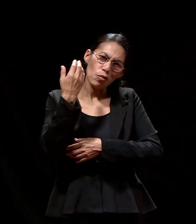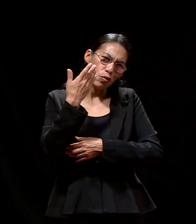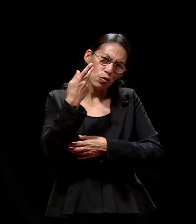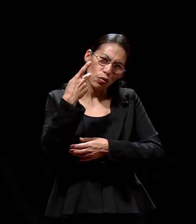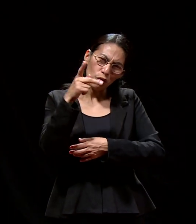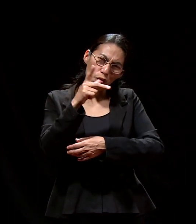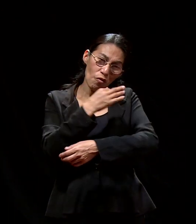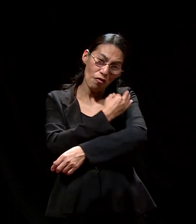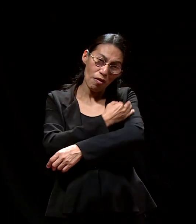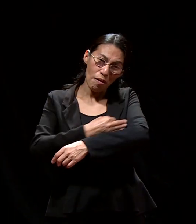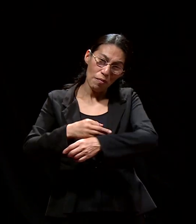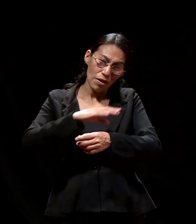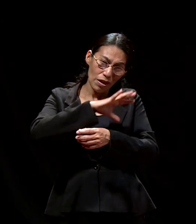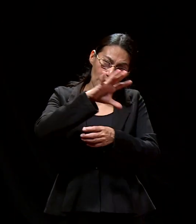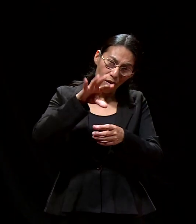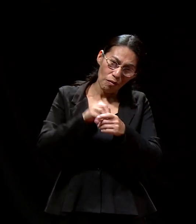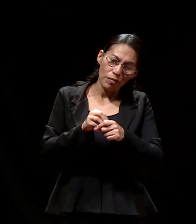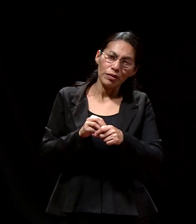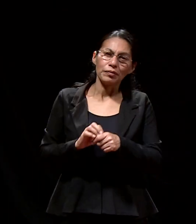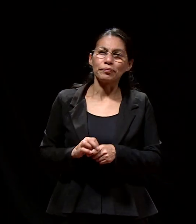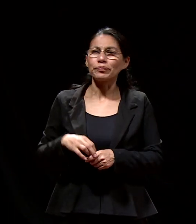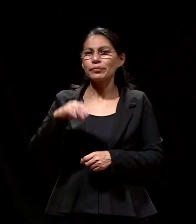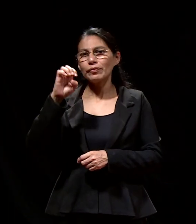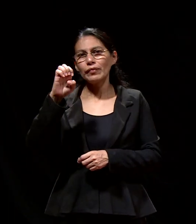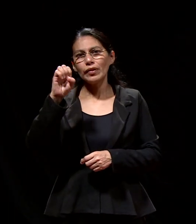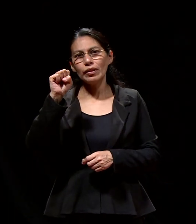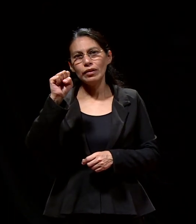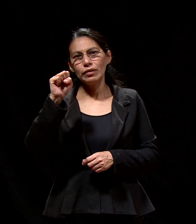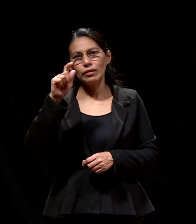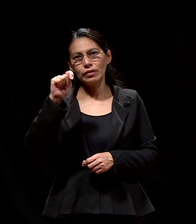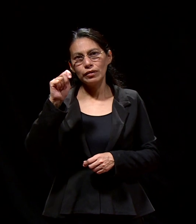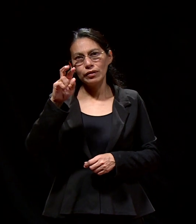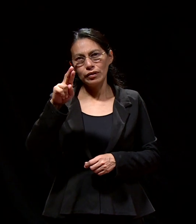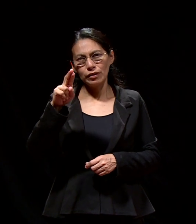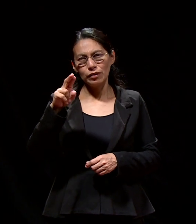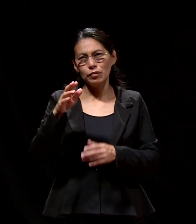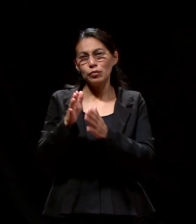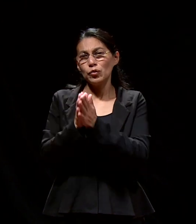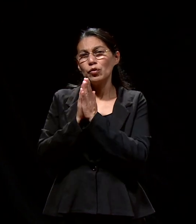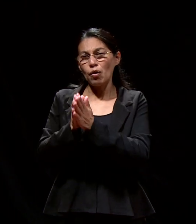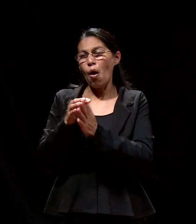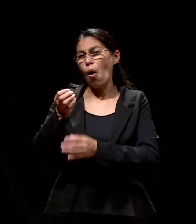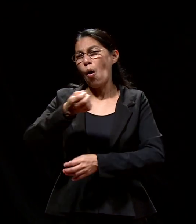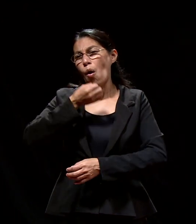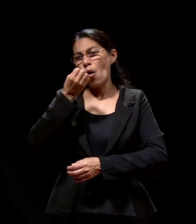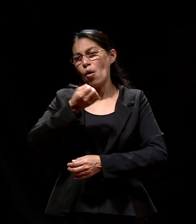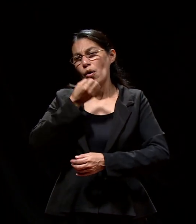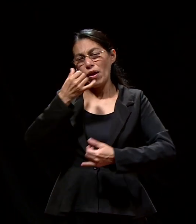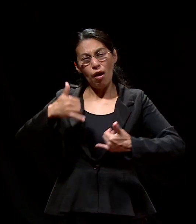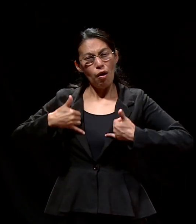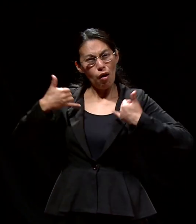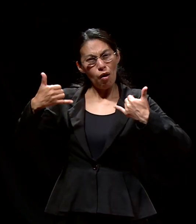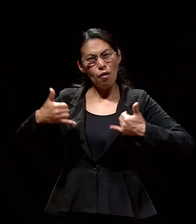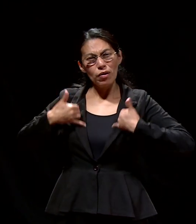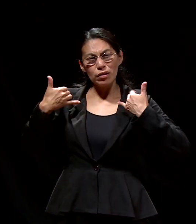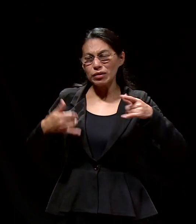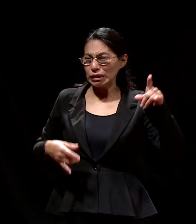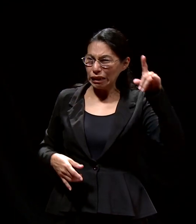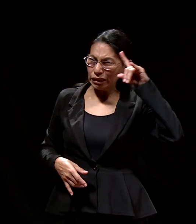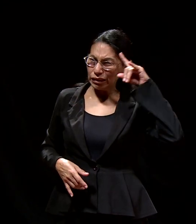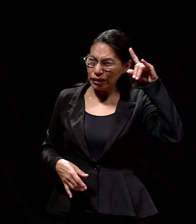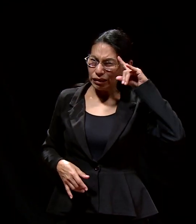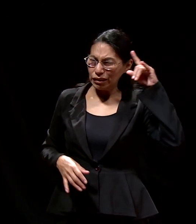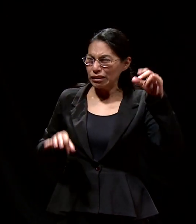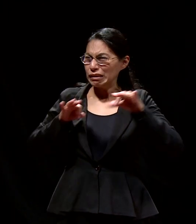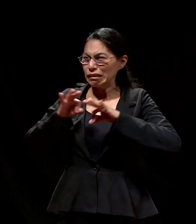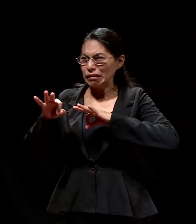familia externo la mente Cholula oren por nuestros jóvenes Satanás está trabajando mucho en ellos pero el